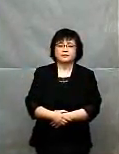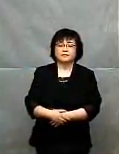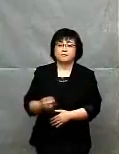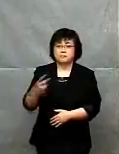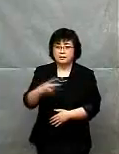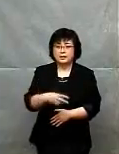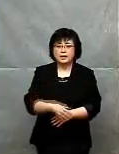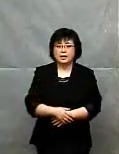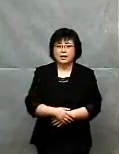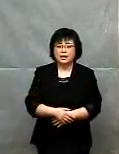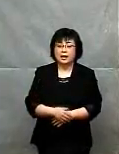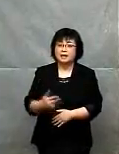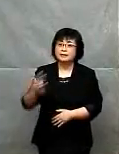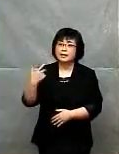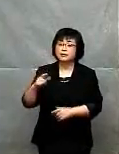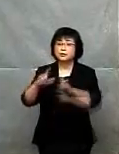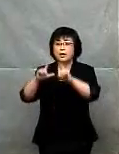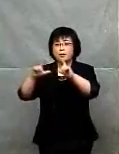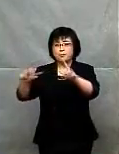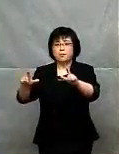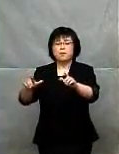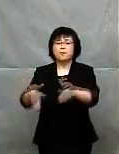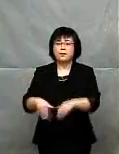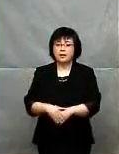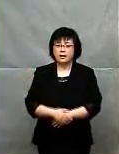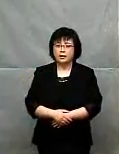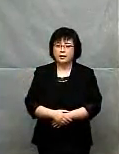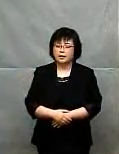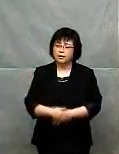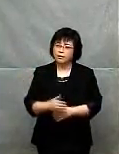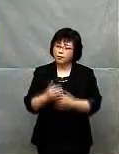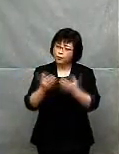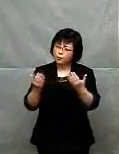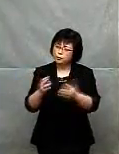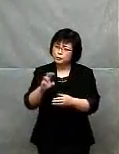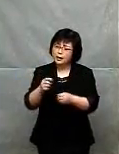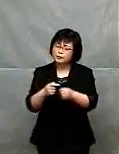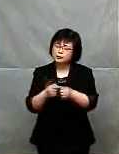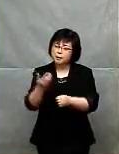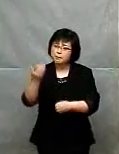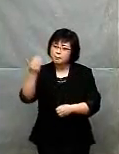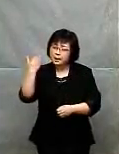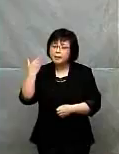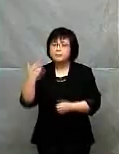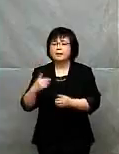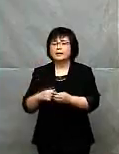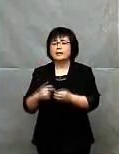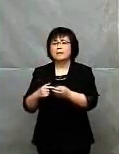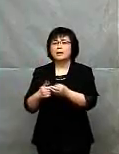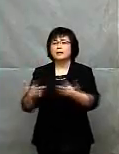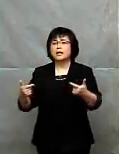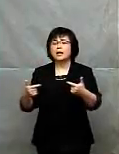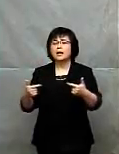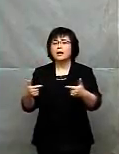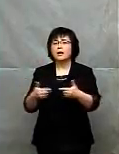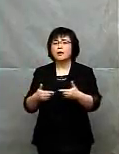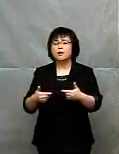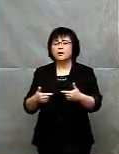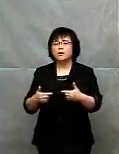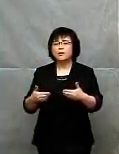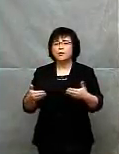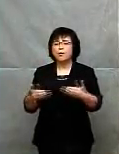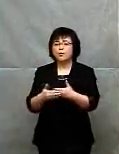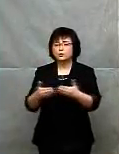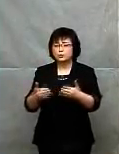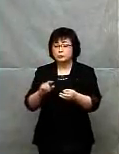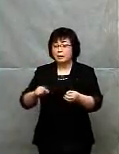また先週発表しましたが、およそ30年前まで山形交通、現在